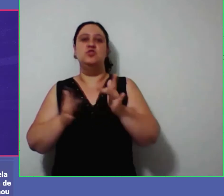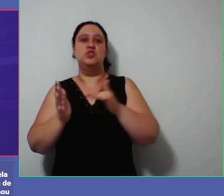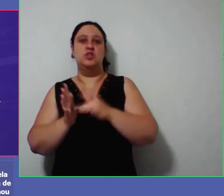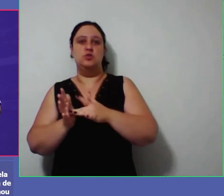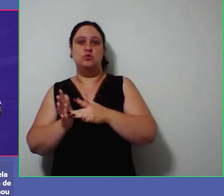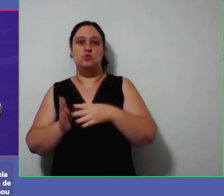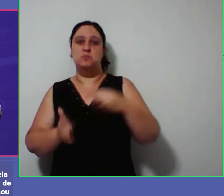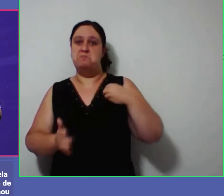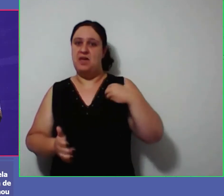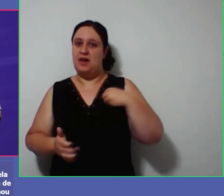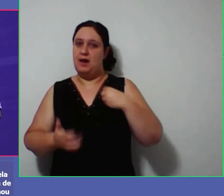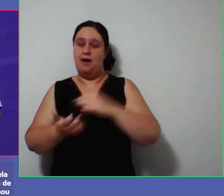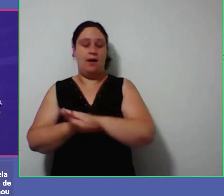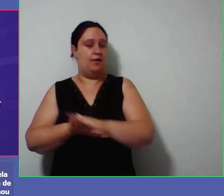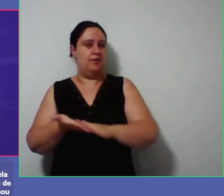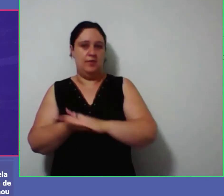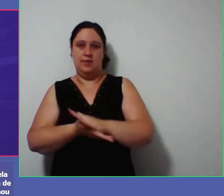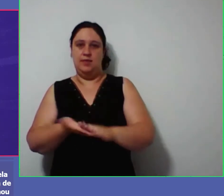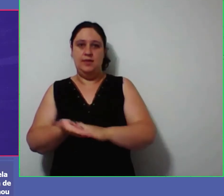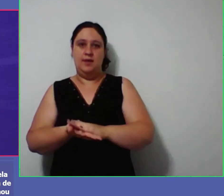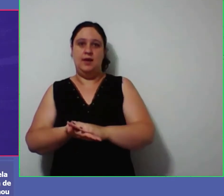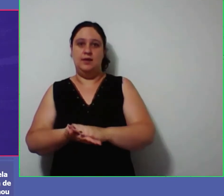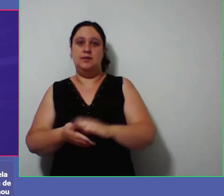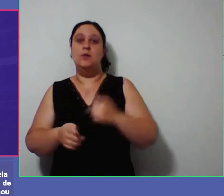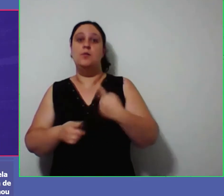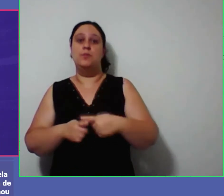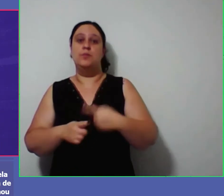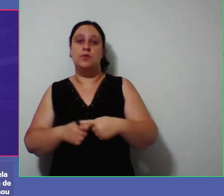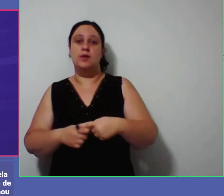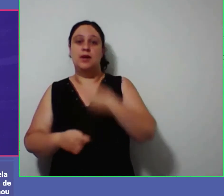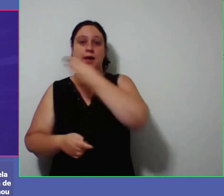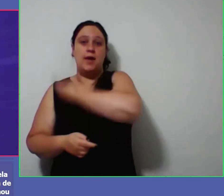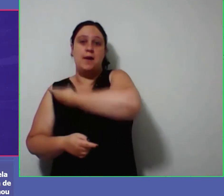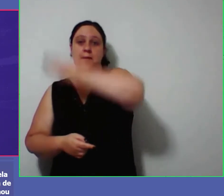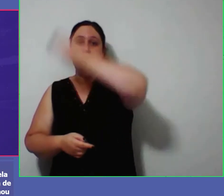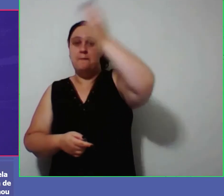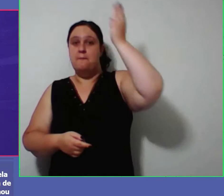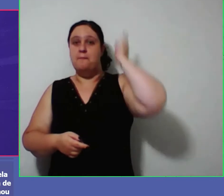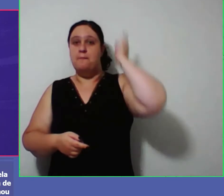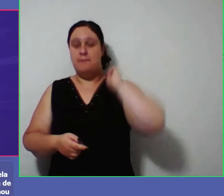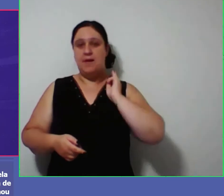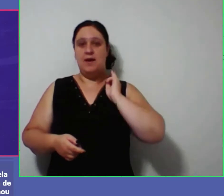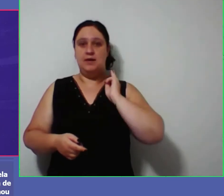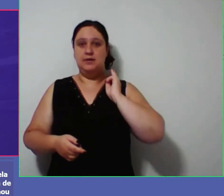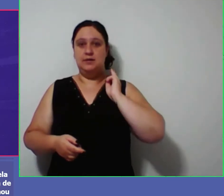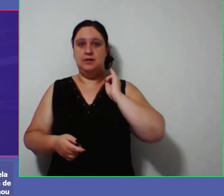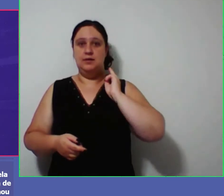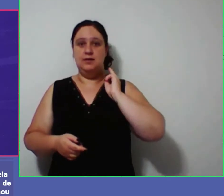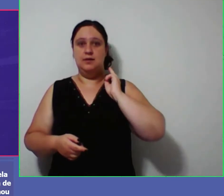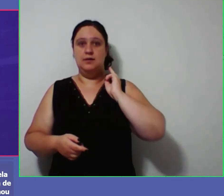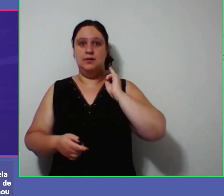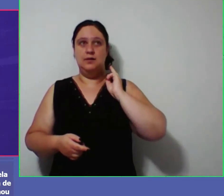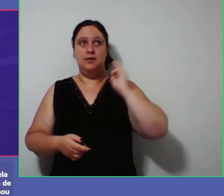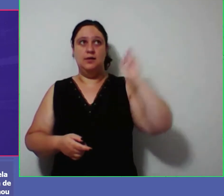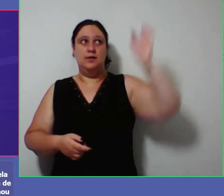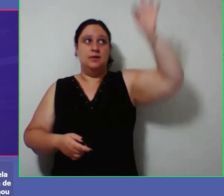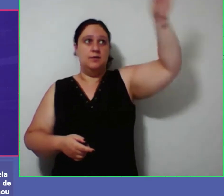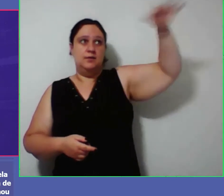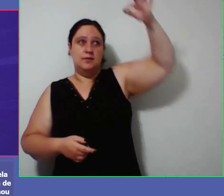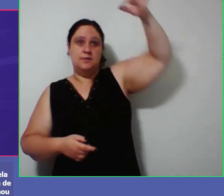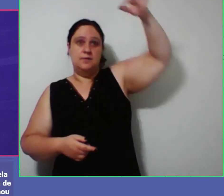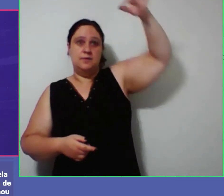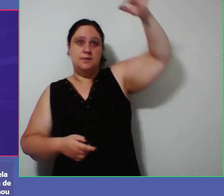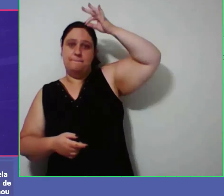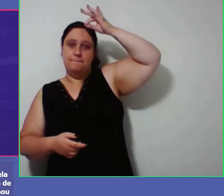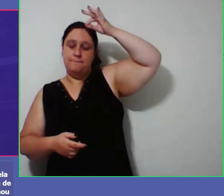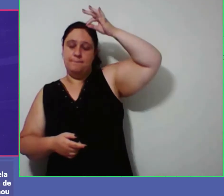Ele, através da Maria, ele tomou a semelhança da carne pecaminosa e no tocante